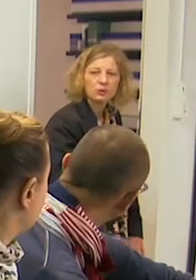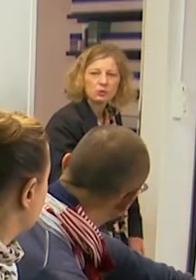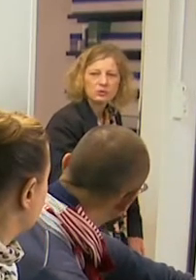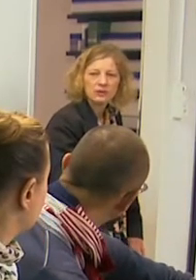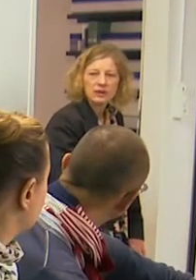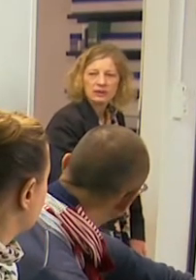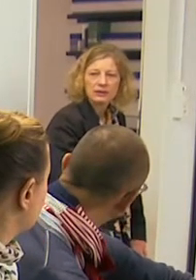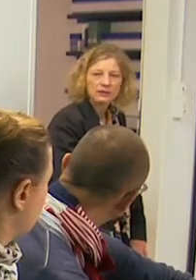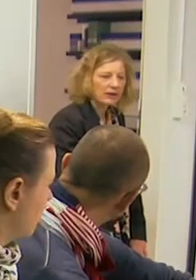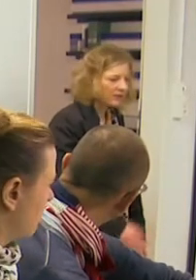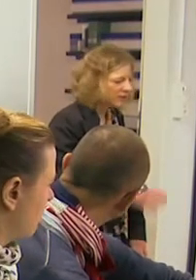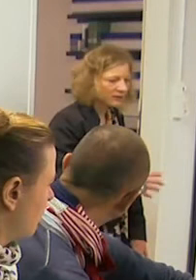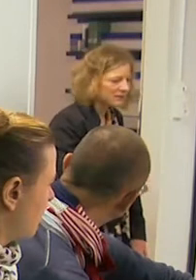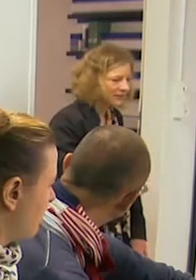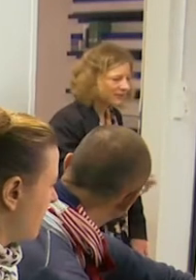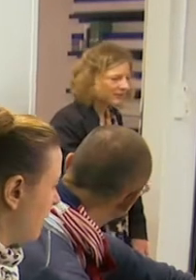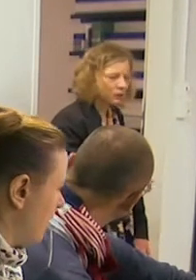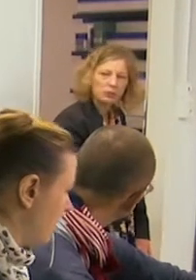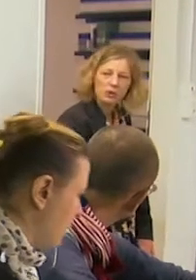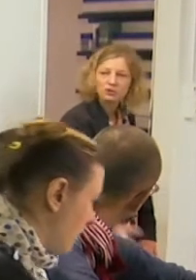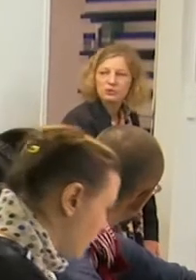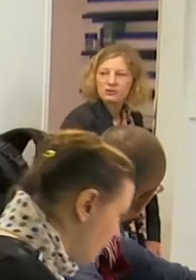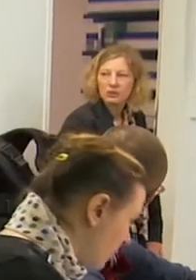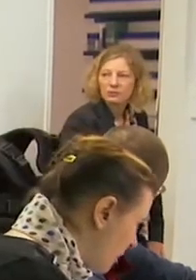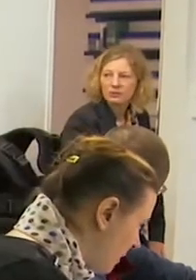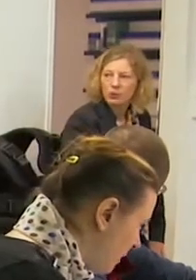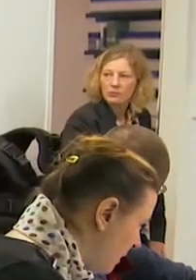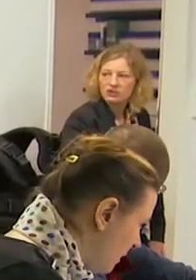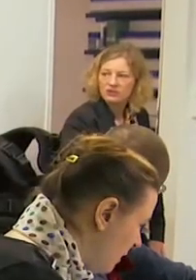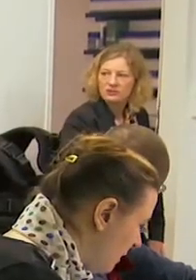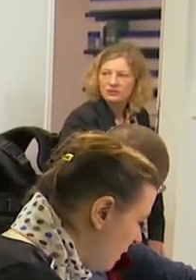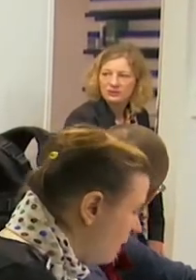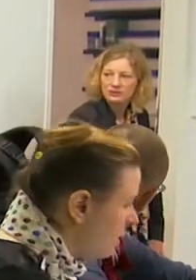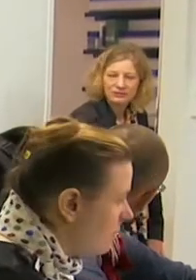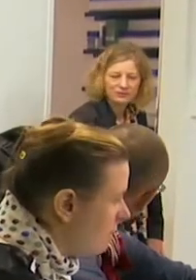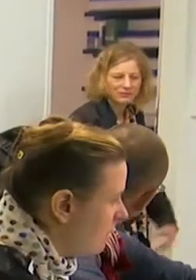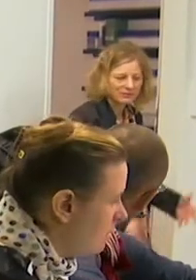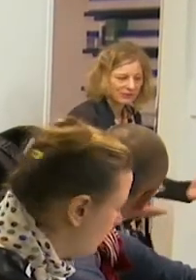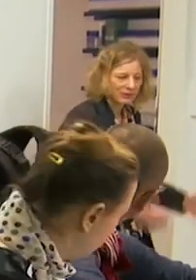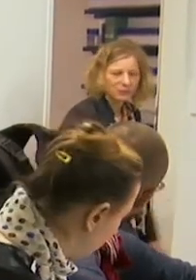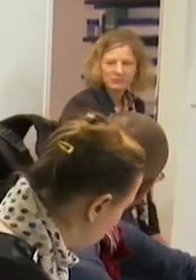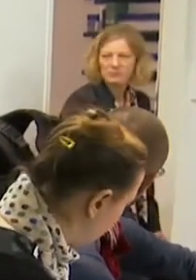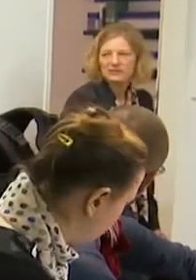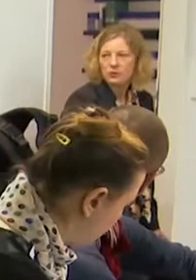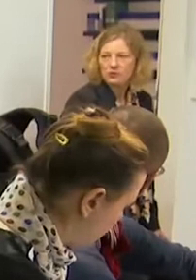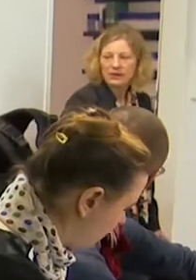sich aus einfach automatisch müsste da jemand Dolmetscher und ja, beizogen werden